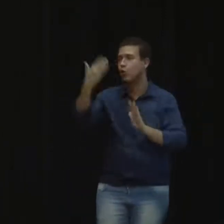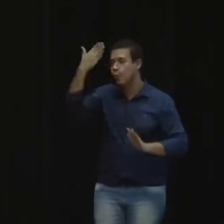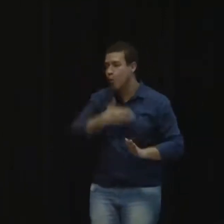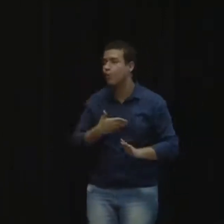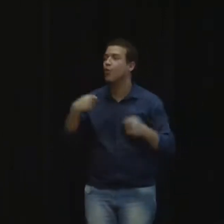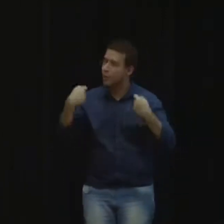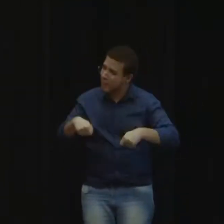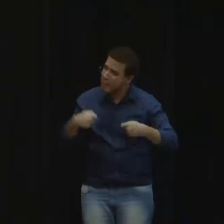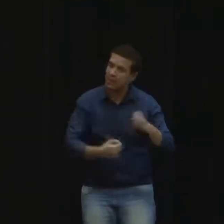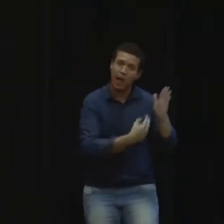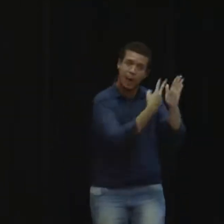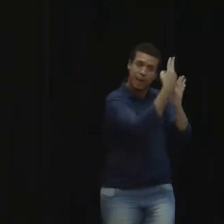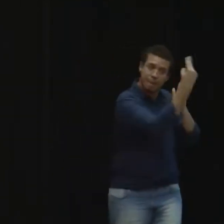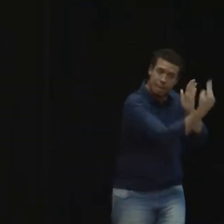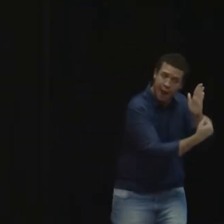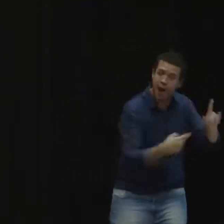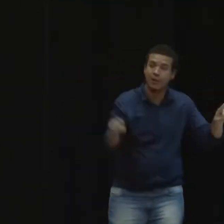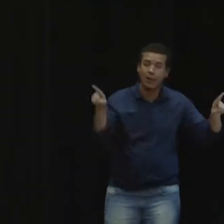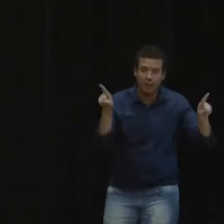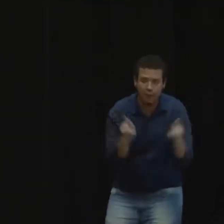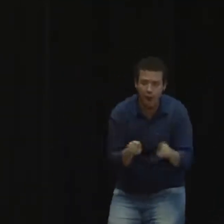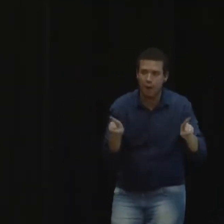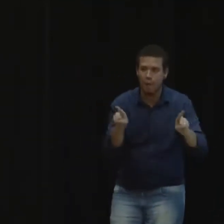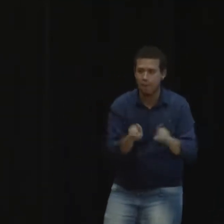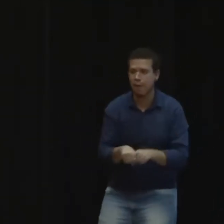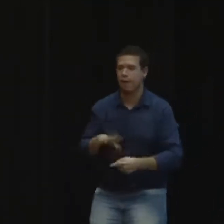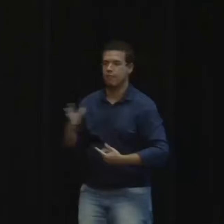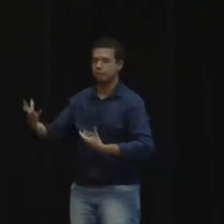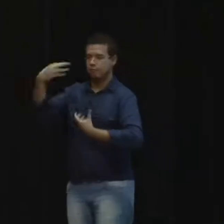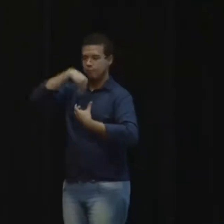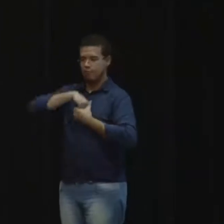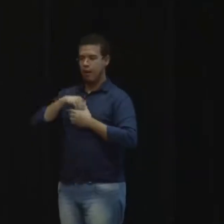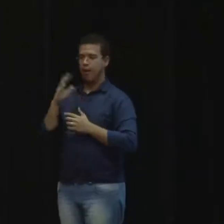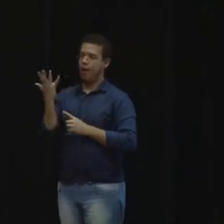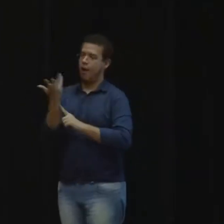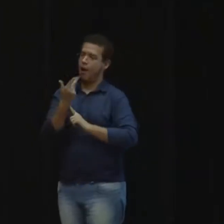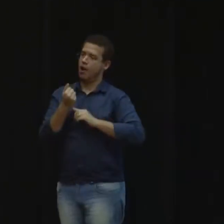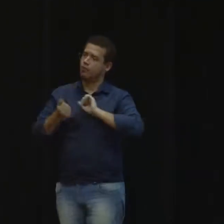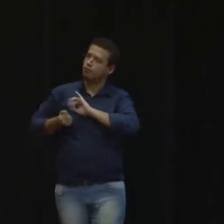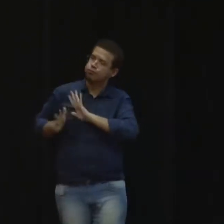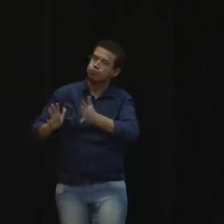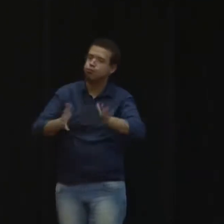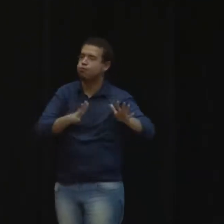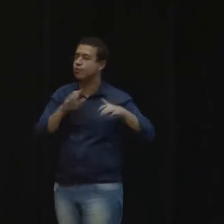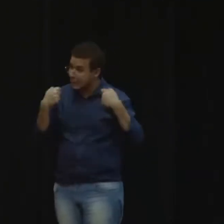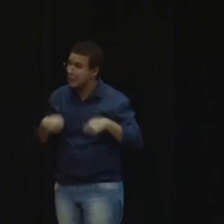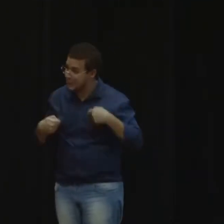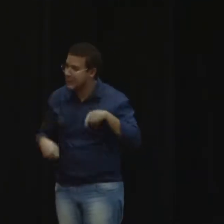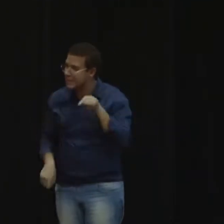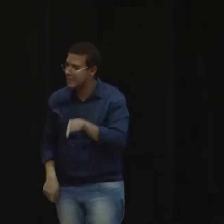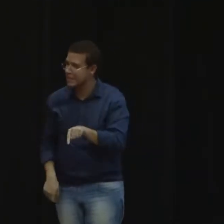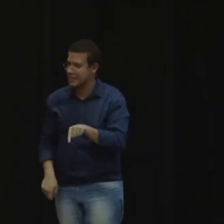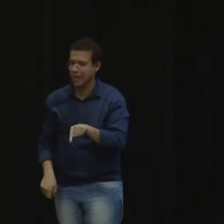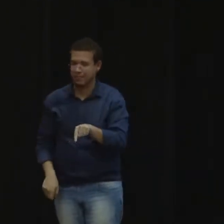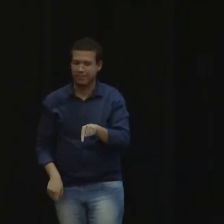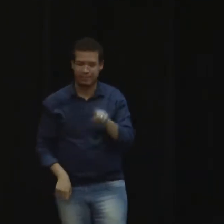É isso que a minha pesquisa trouxe como resultado. E também que a imagem e